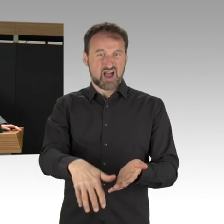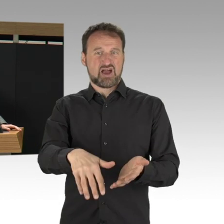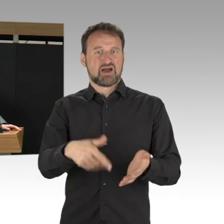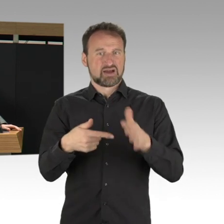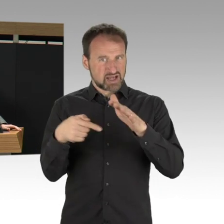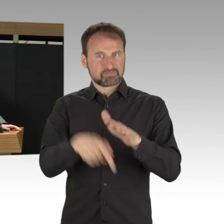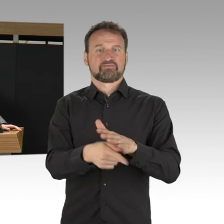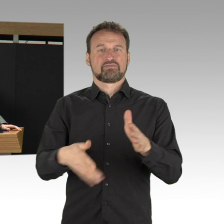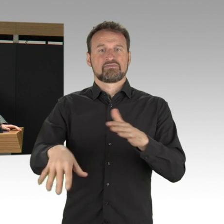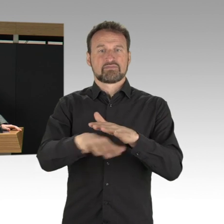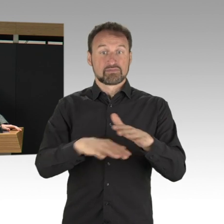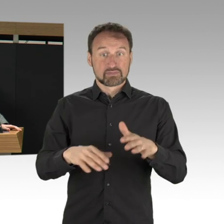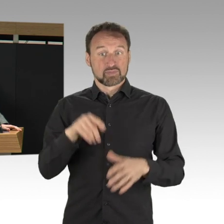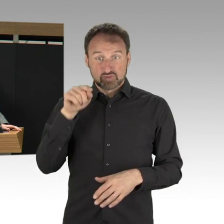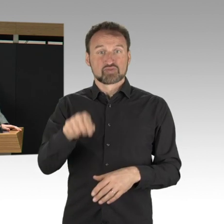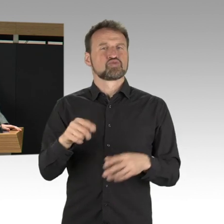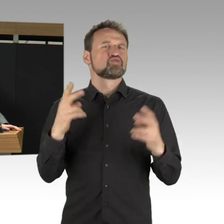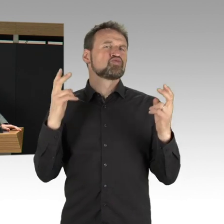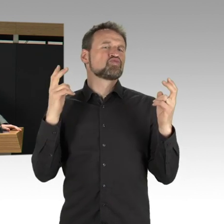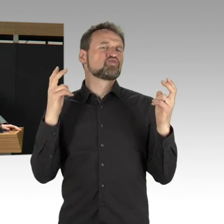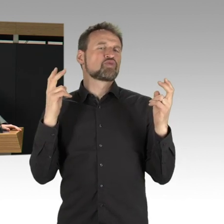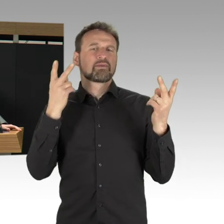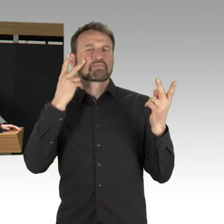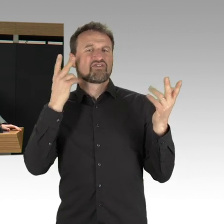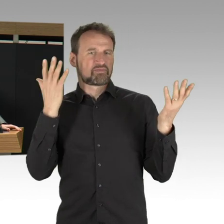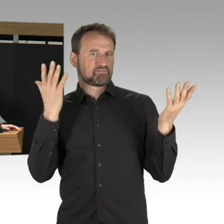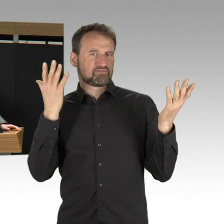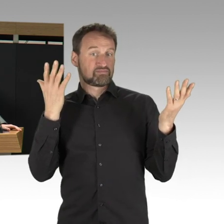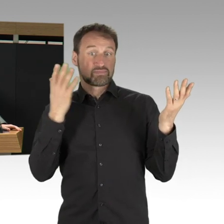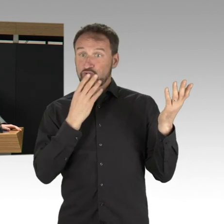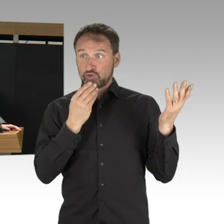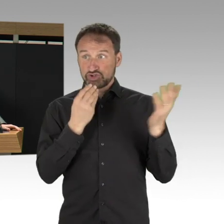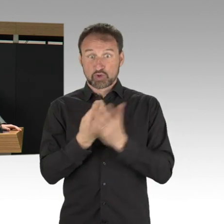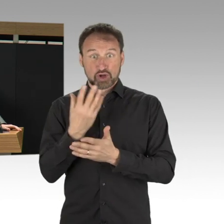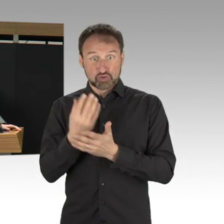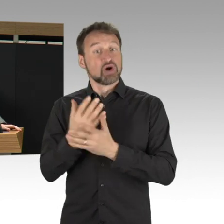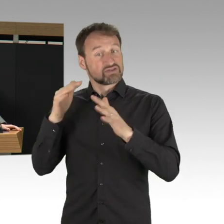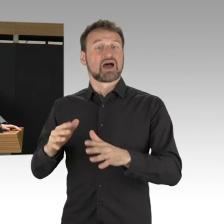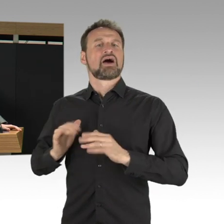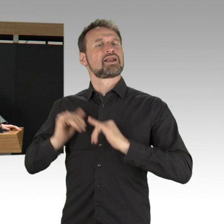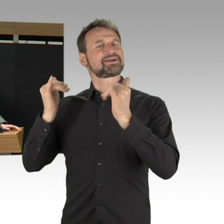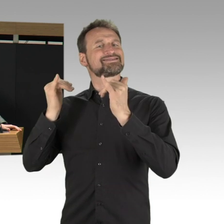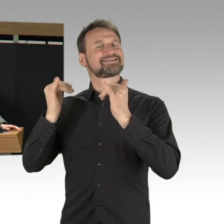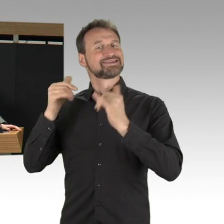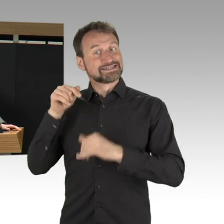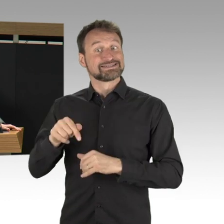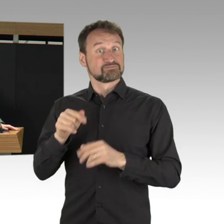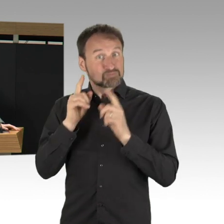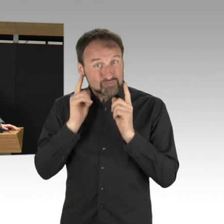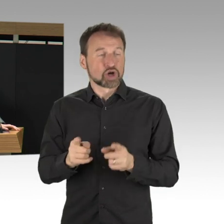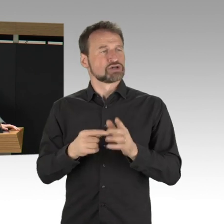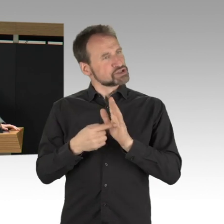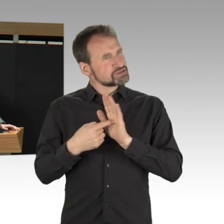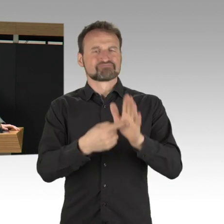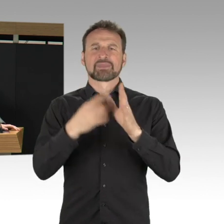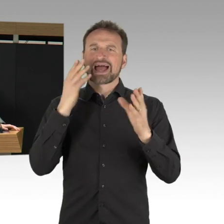durch den interreligiösen Dialog, sowohl einen muslimisch-jüdischen Dialog als auch einen christlich-jüdischen Dialog. Frau Kollegin, ich darf Sie fragen,